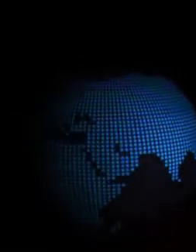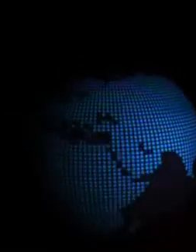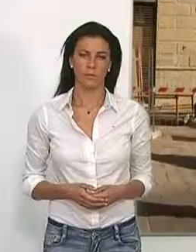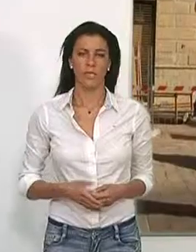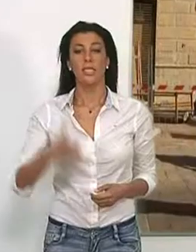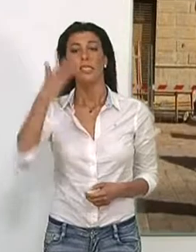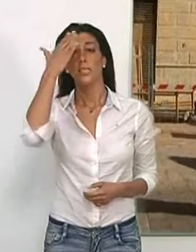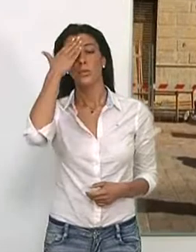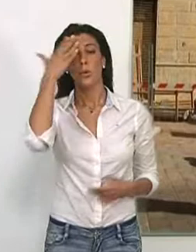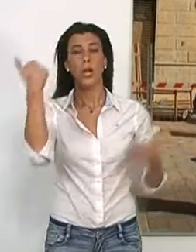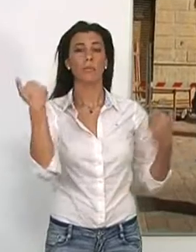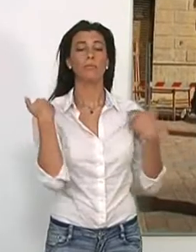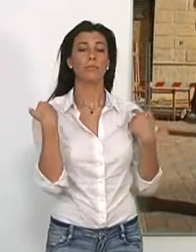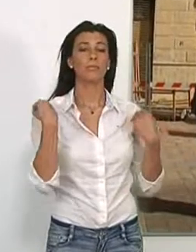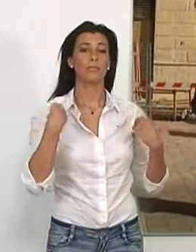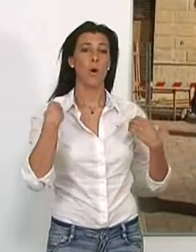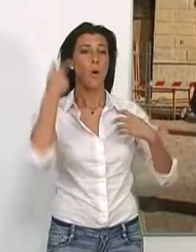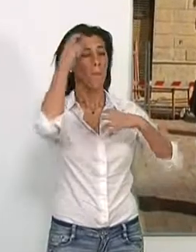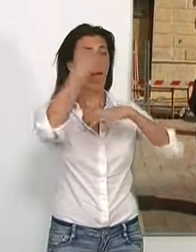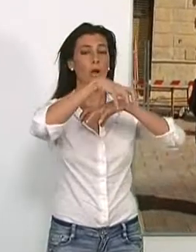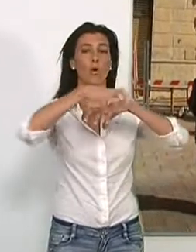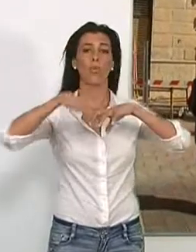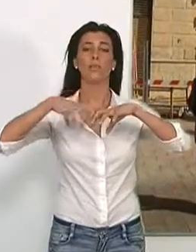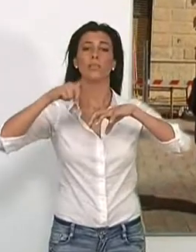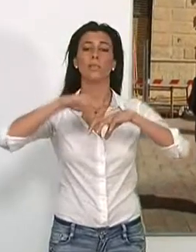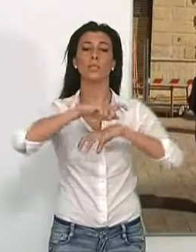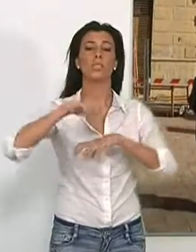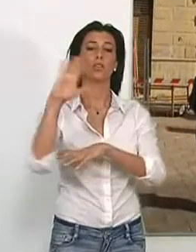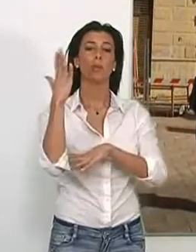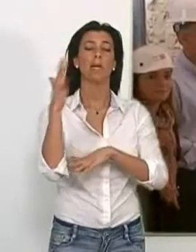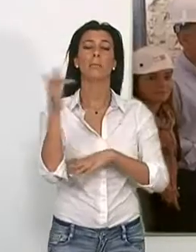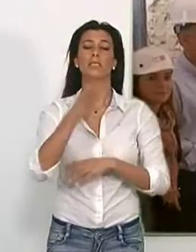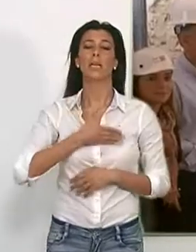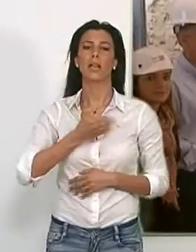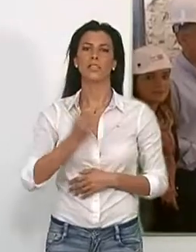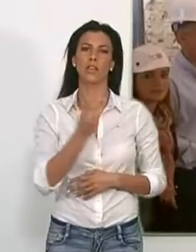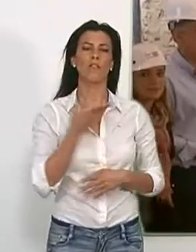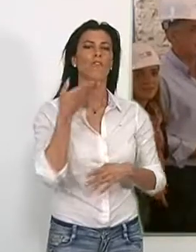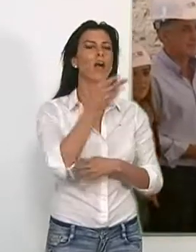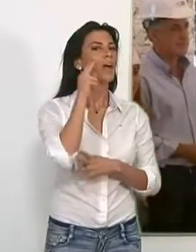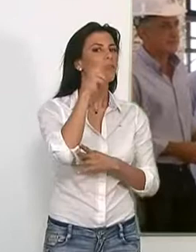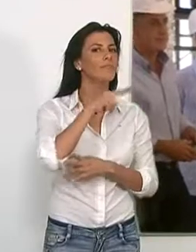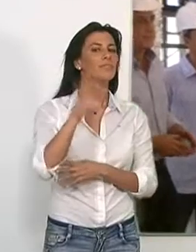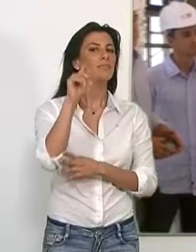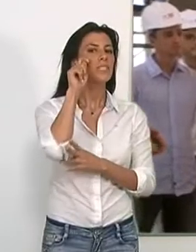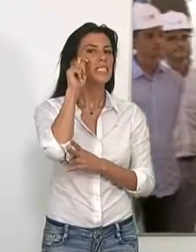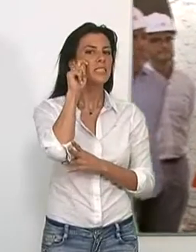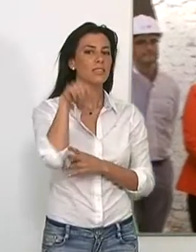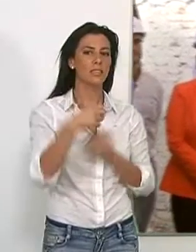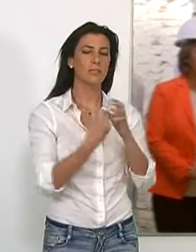el titular de la mancomunidad de la costa Tropical y la primera han girado una visita la mañana de hoy a la obra de rehabilitación